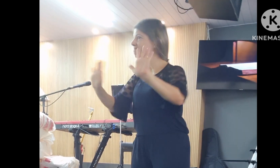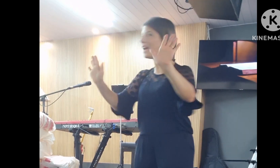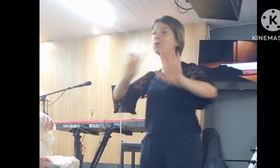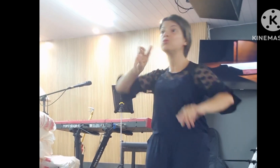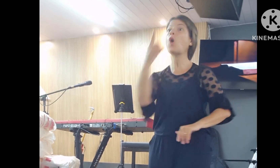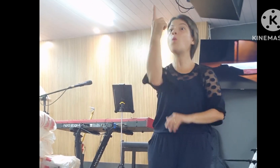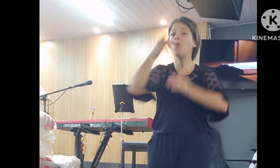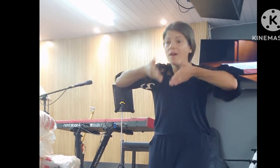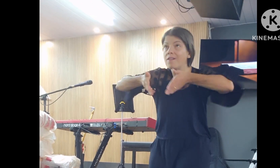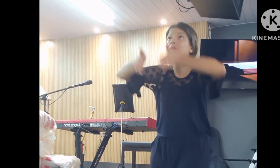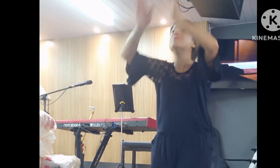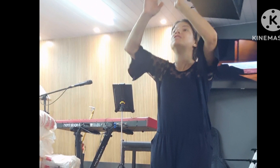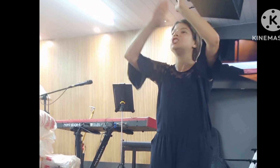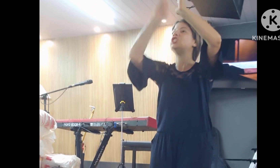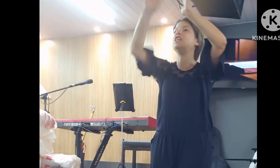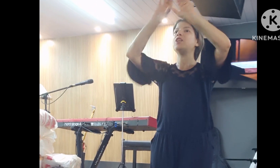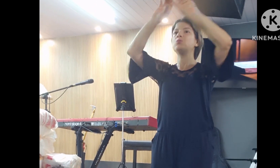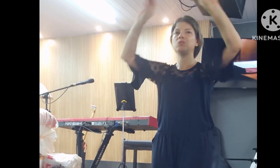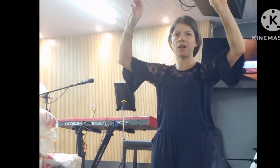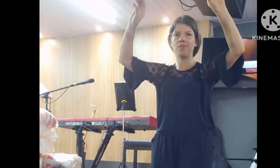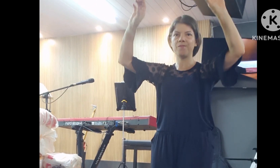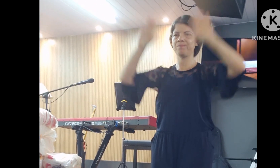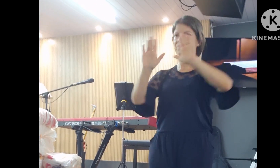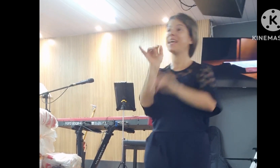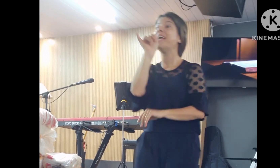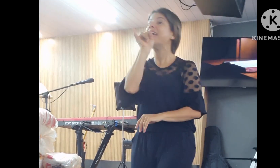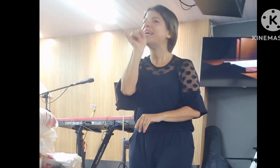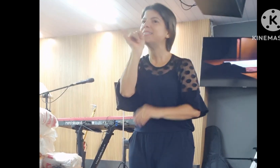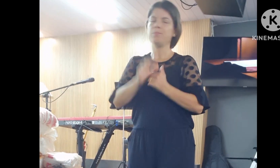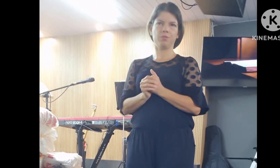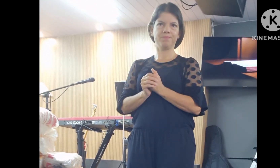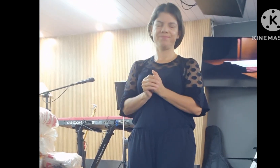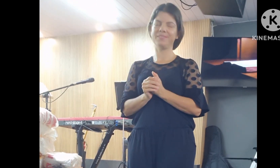quando Deus olha para você, o que Deus vê?